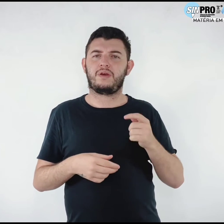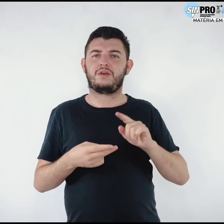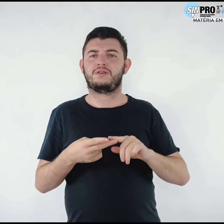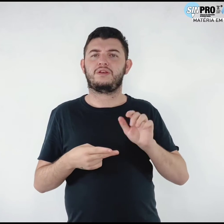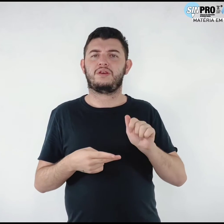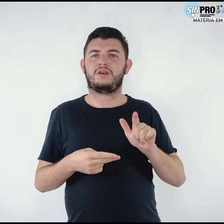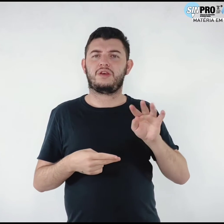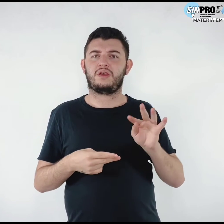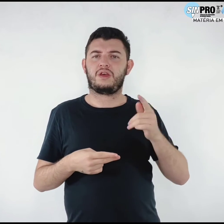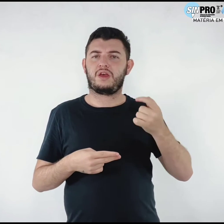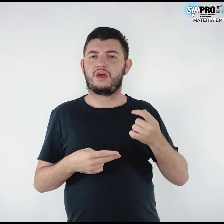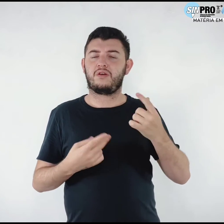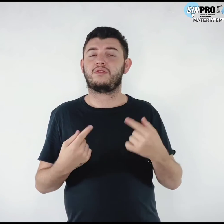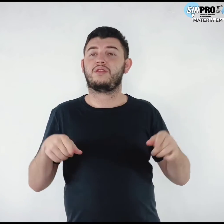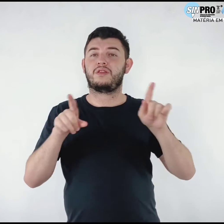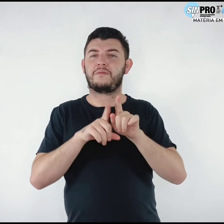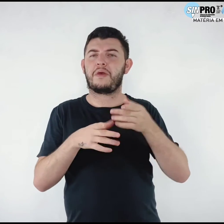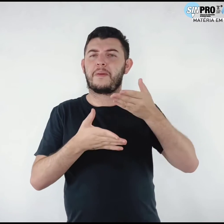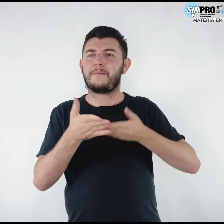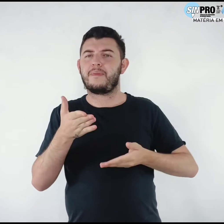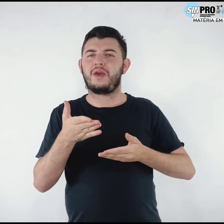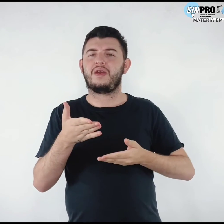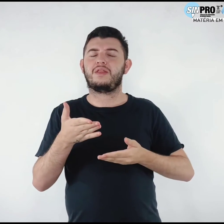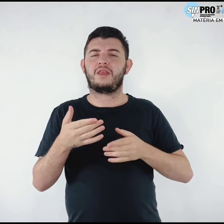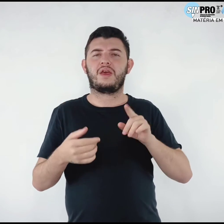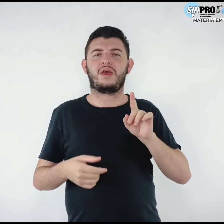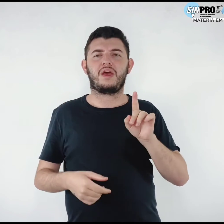perdas reais foram de